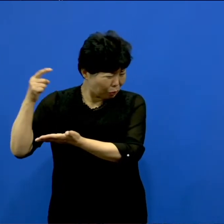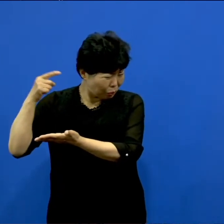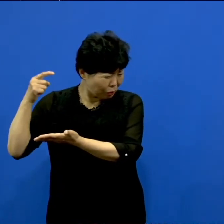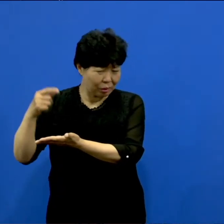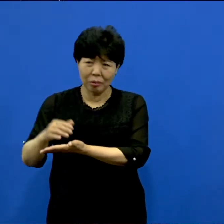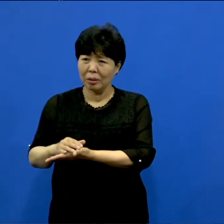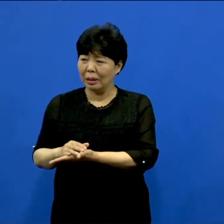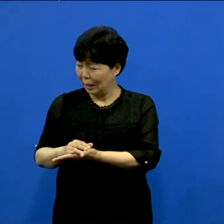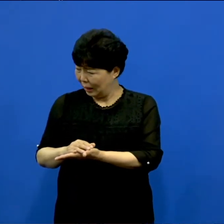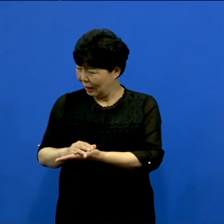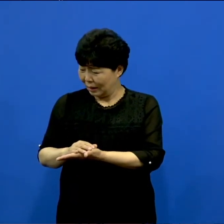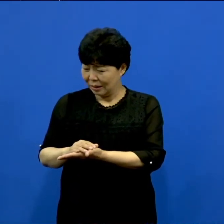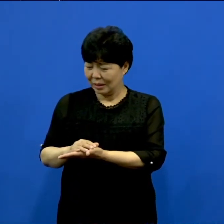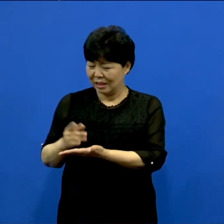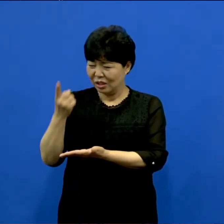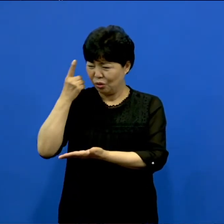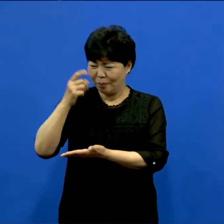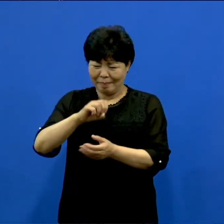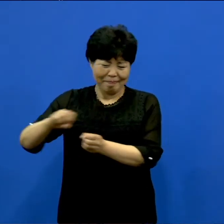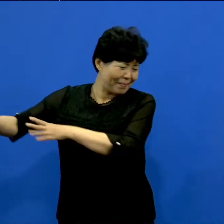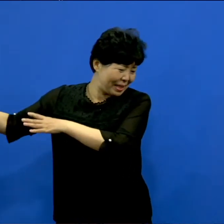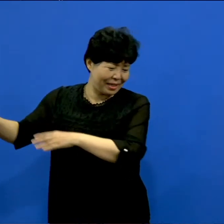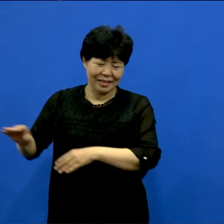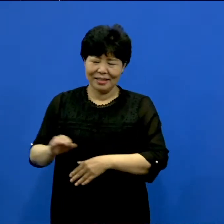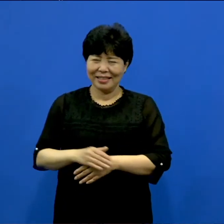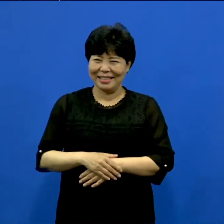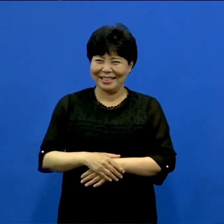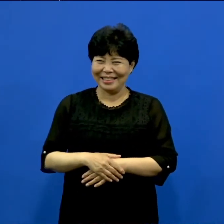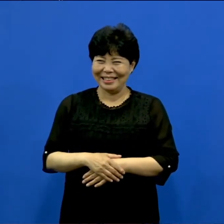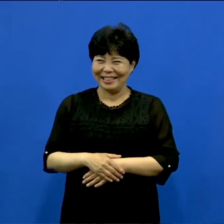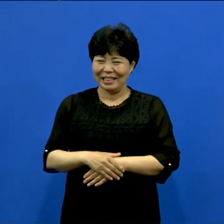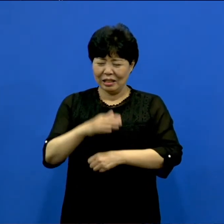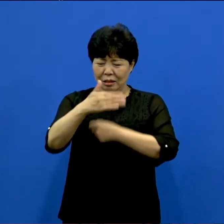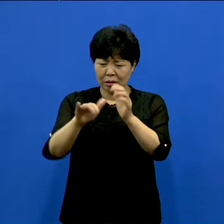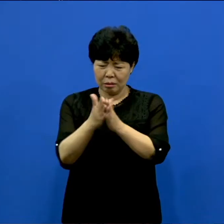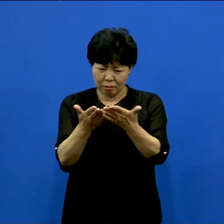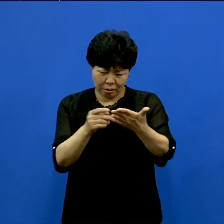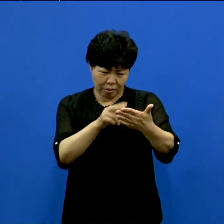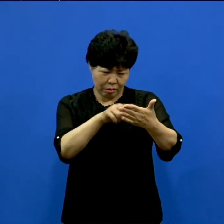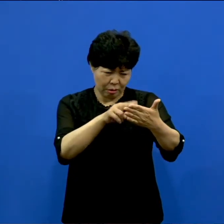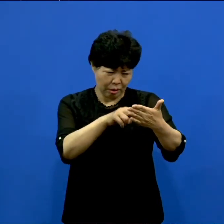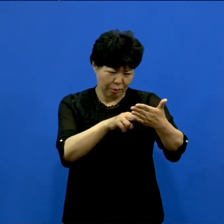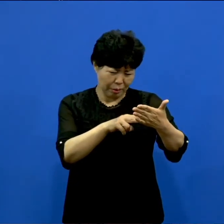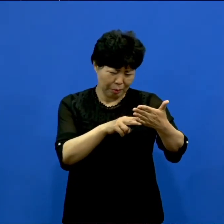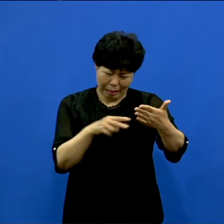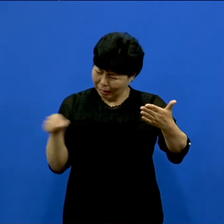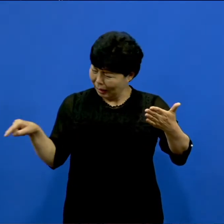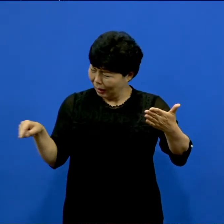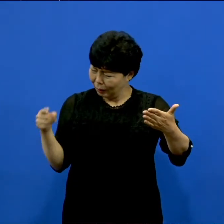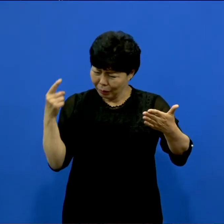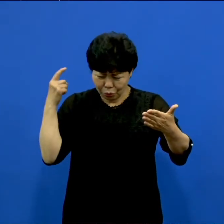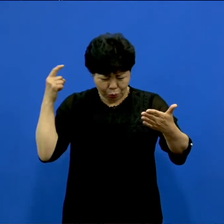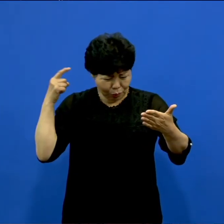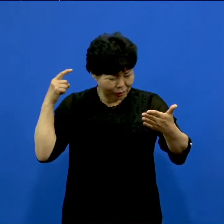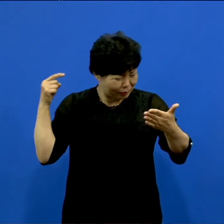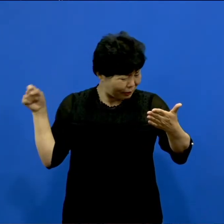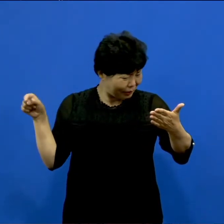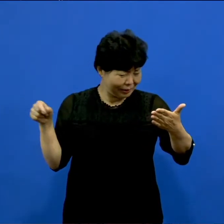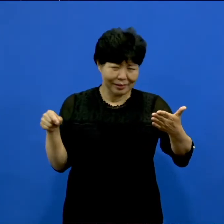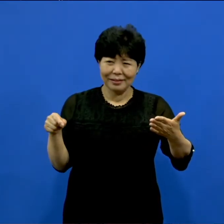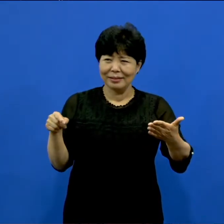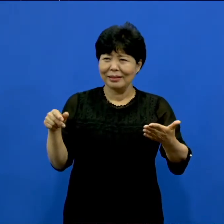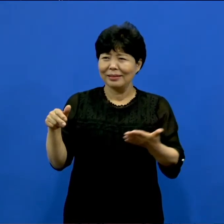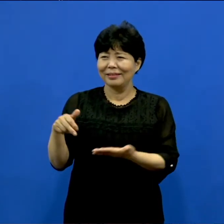저 던져버리고 해야 돼. 더 던져버리고. 그냥 진짜 귀찮게 하더라고.